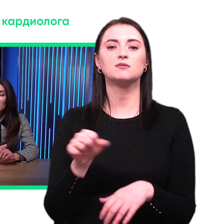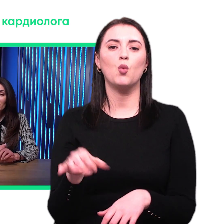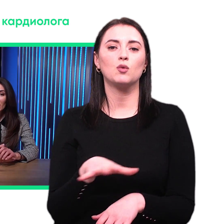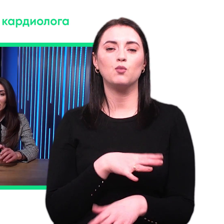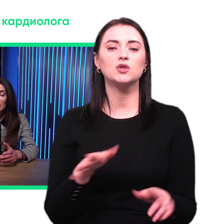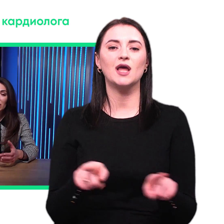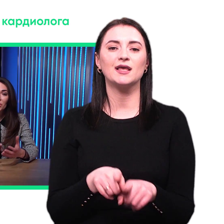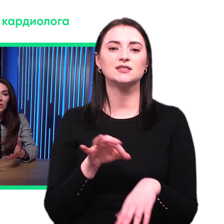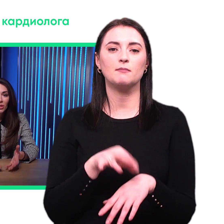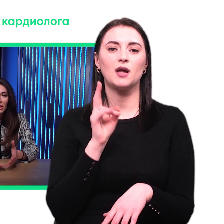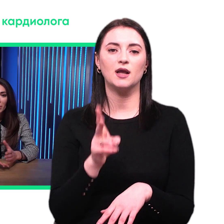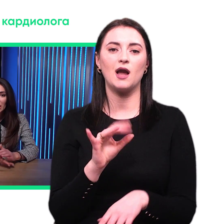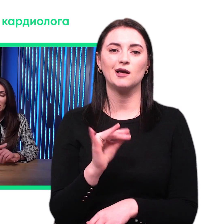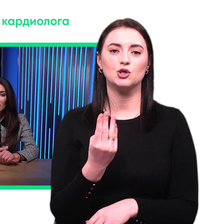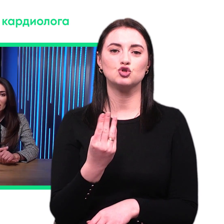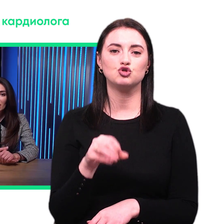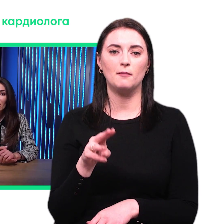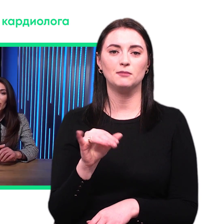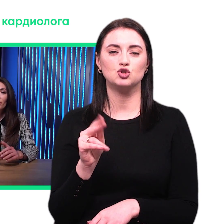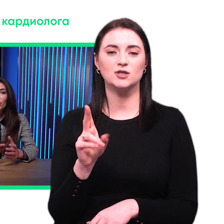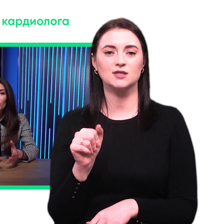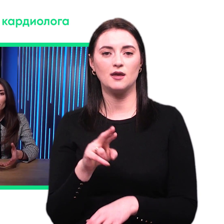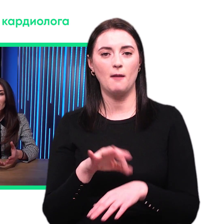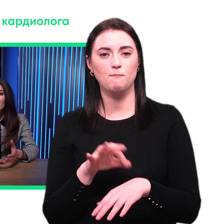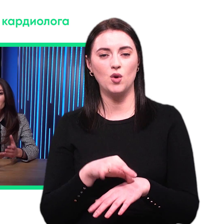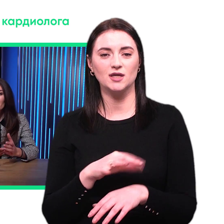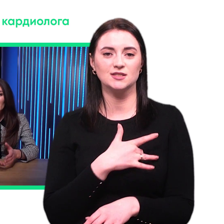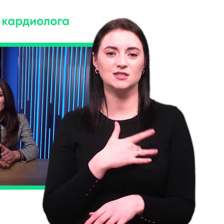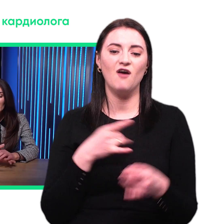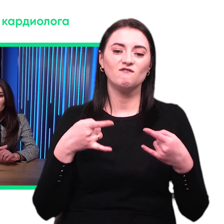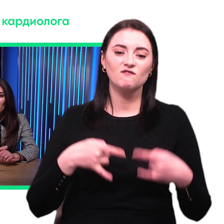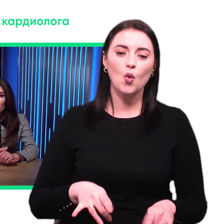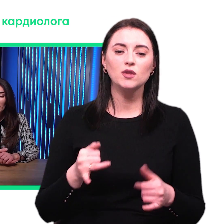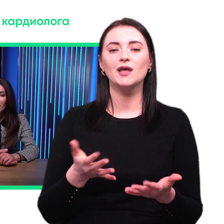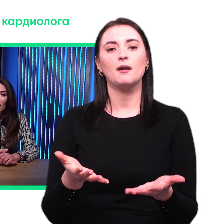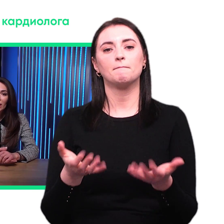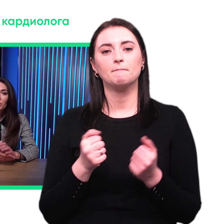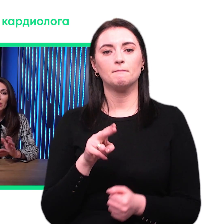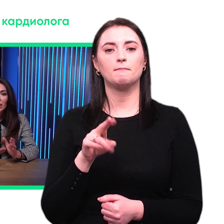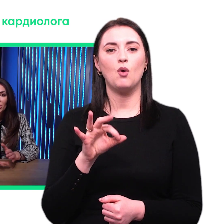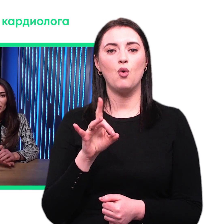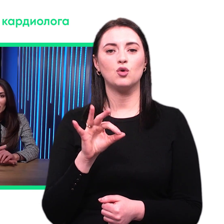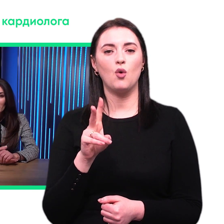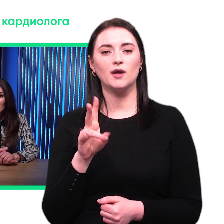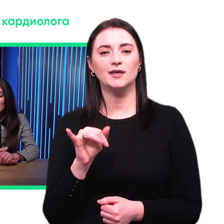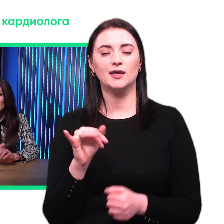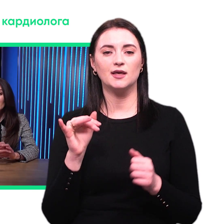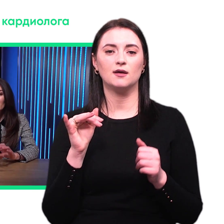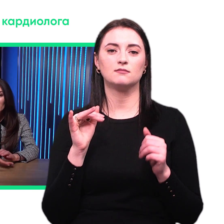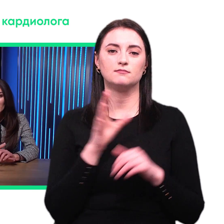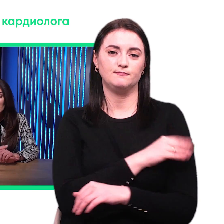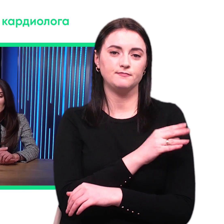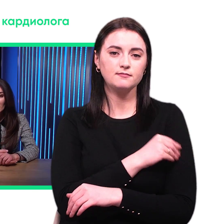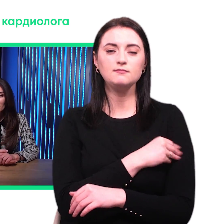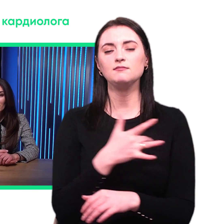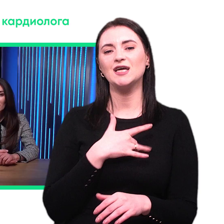такие заболевания, как ишемическая болезнь сердца, врожденные или приобретенные пороки, гипертоническая болезнь,